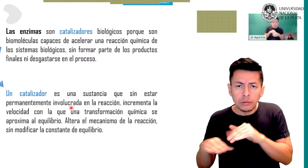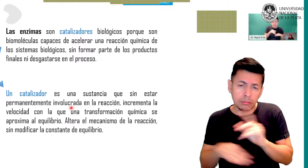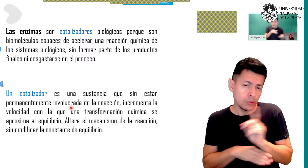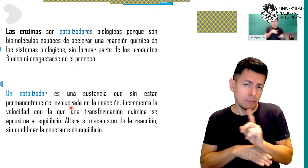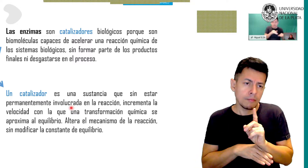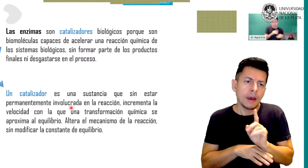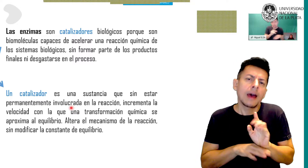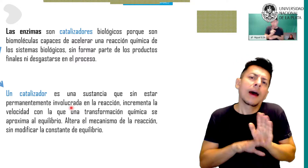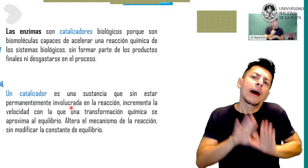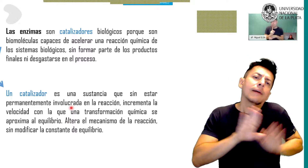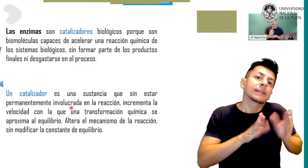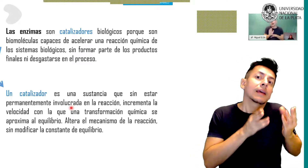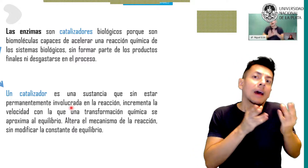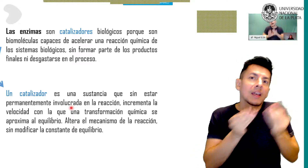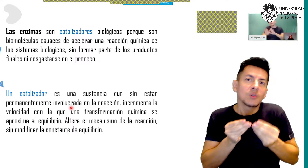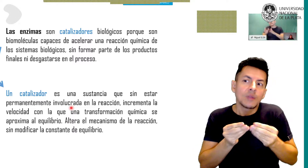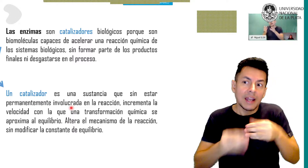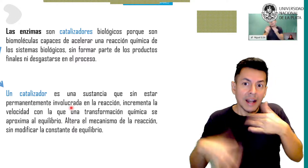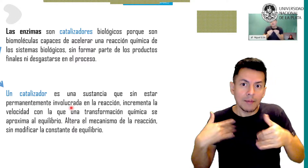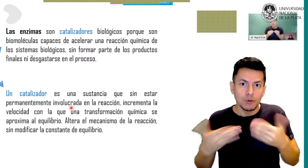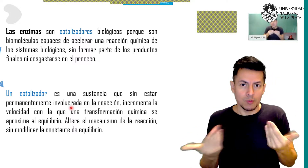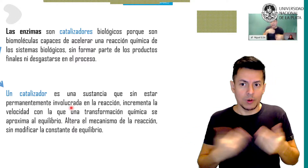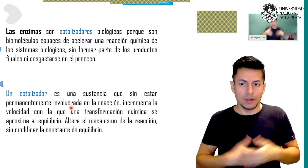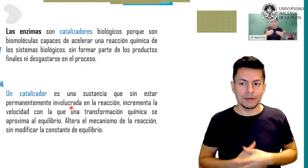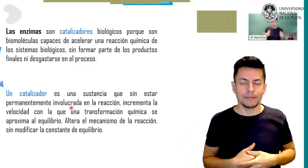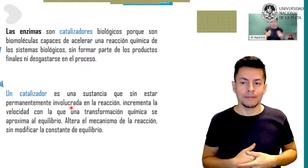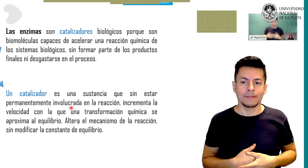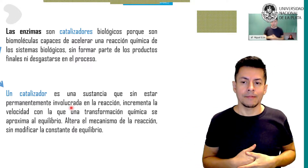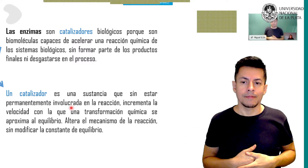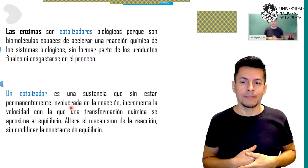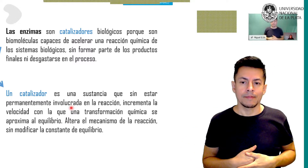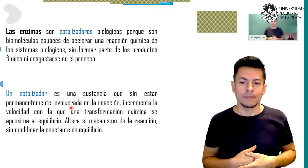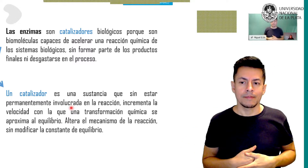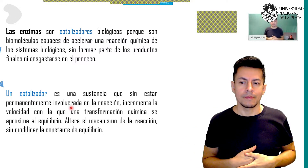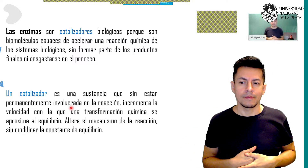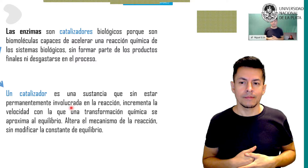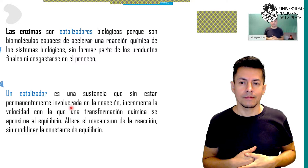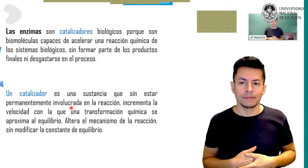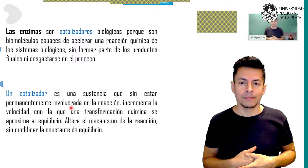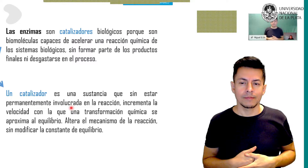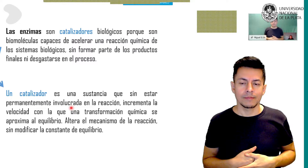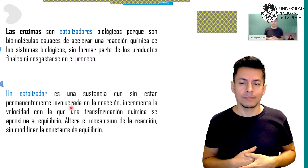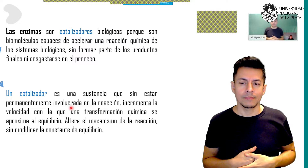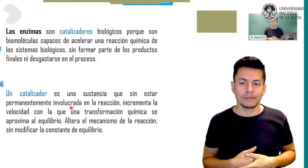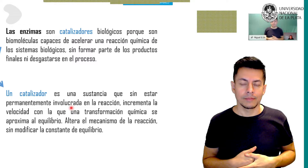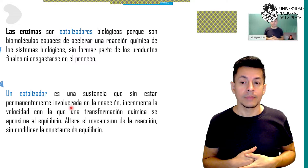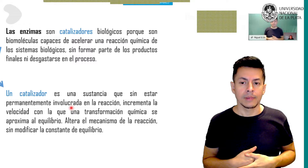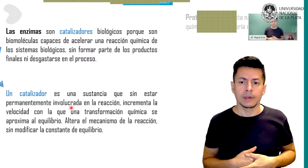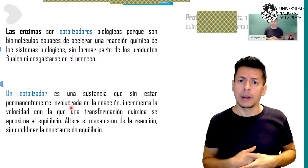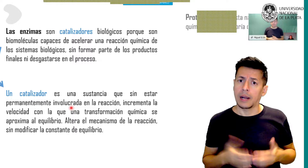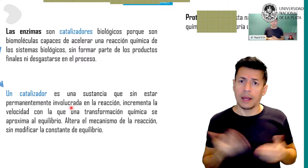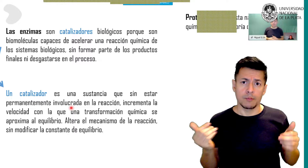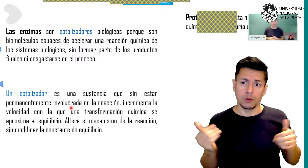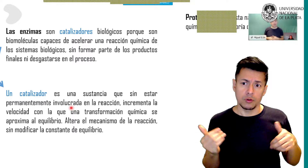ayudan a que la reacción ocurra, ¿sí? En este caso, a mayor velocidad.